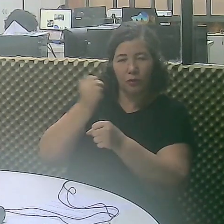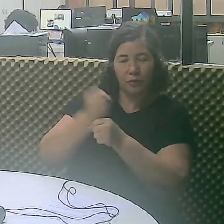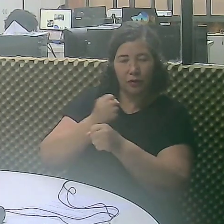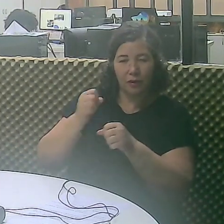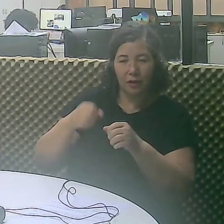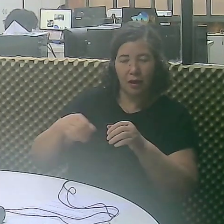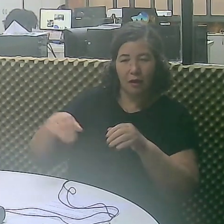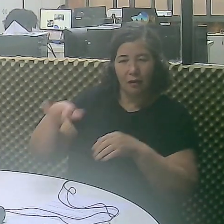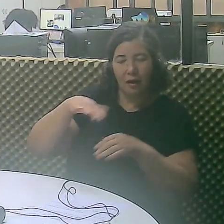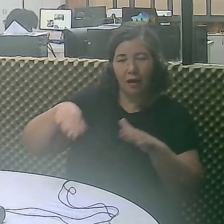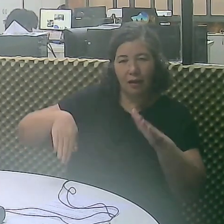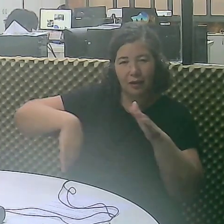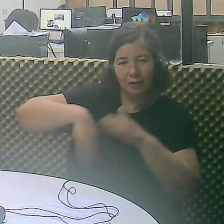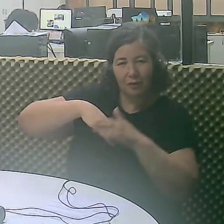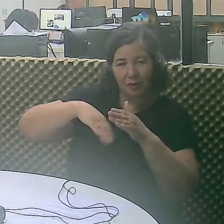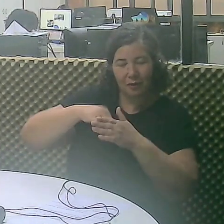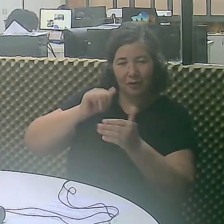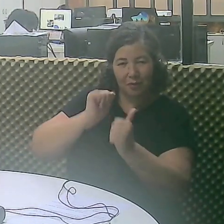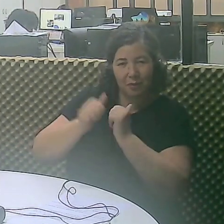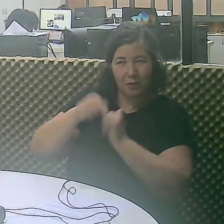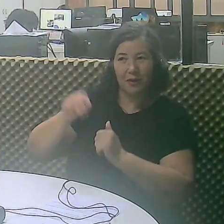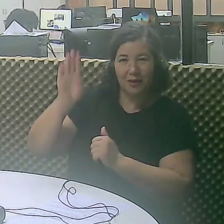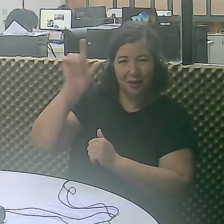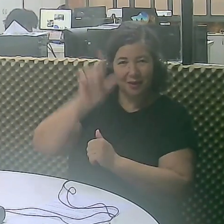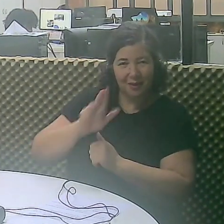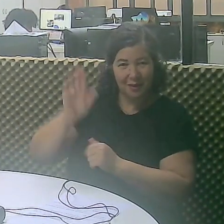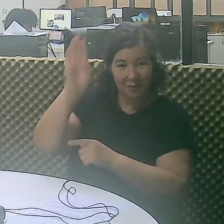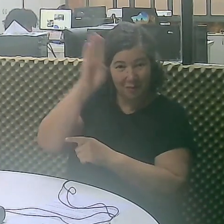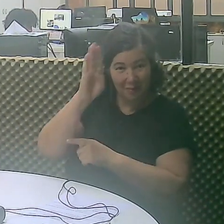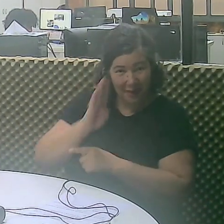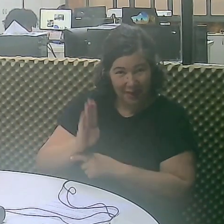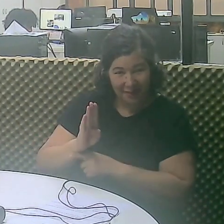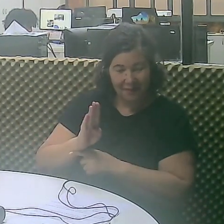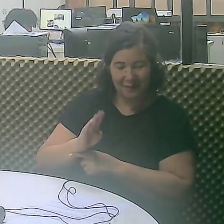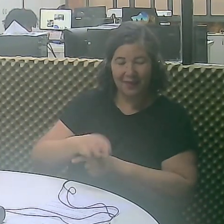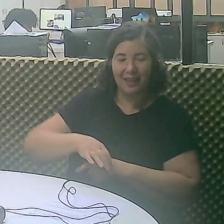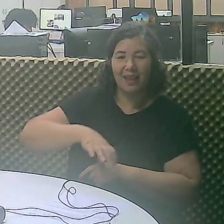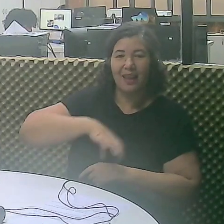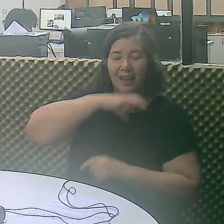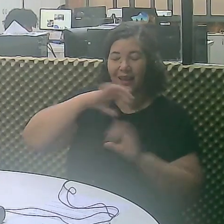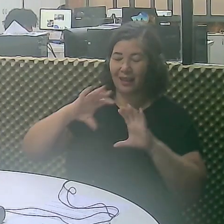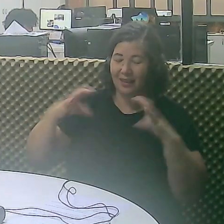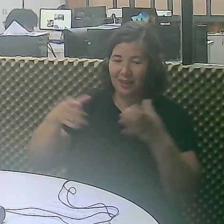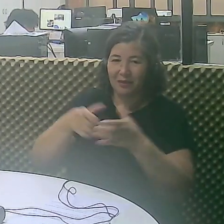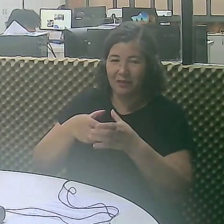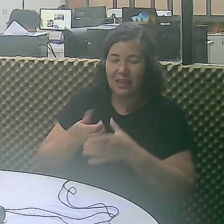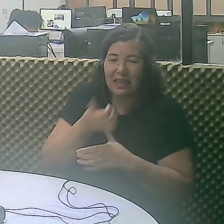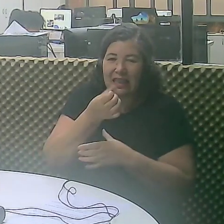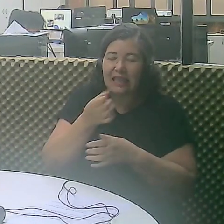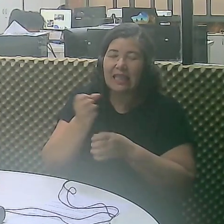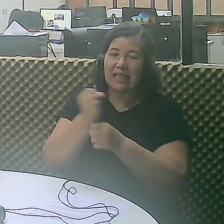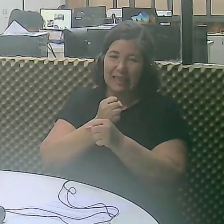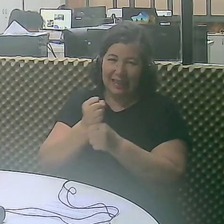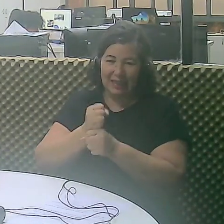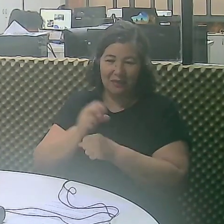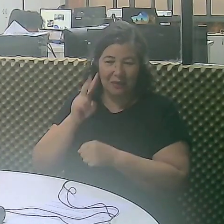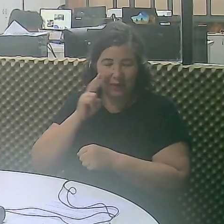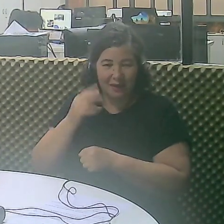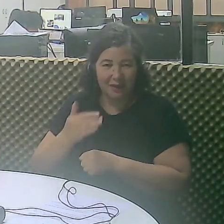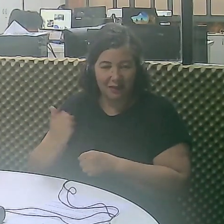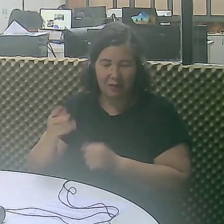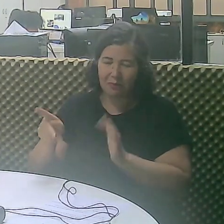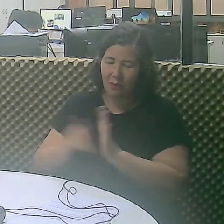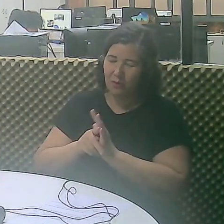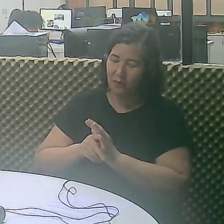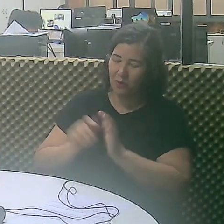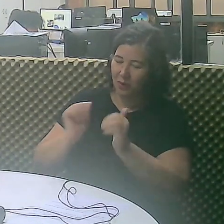Arena Sabiazinho completa 16 anos nesta segunda-feira, com uma trajetória que faz parte da história do esporte brasileiro. Isso